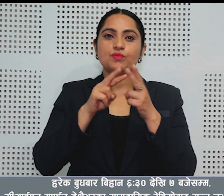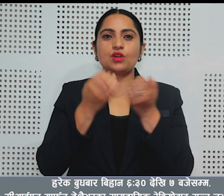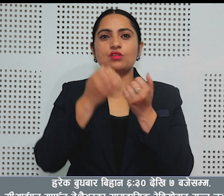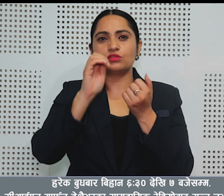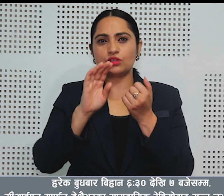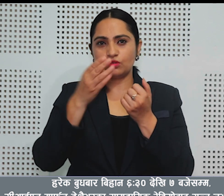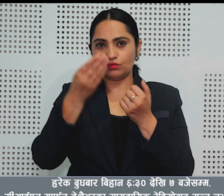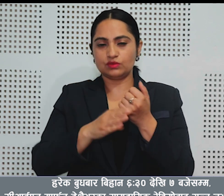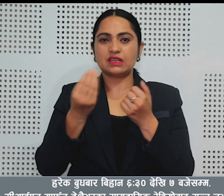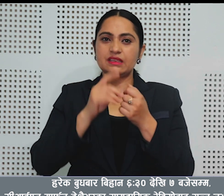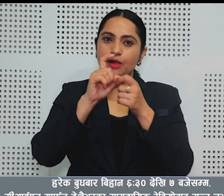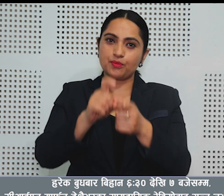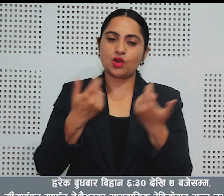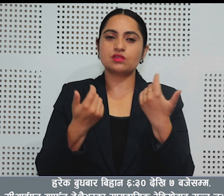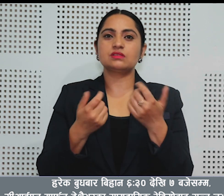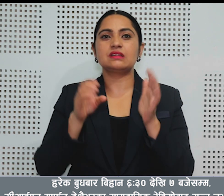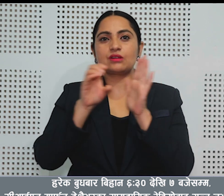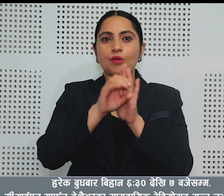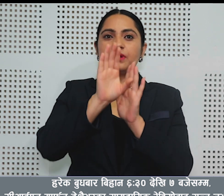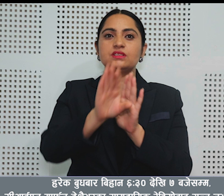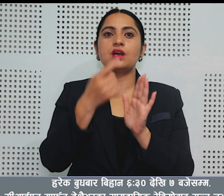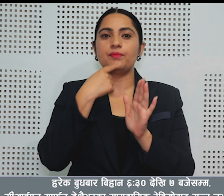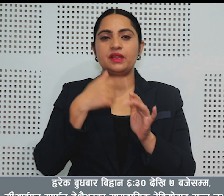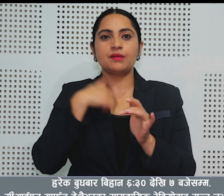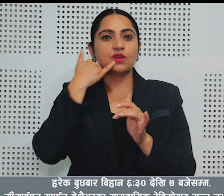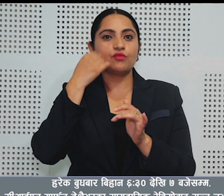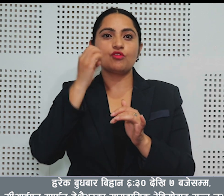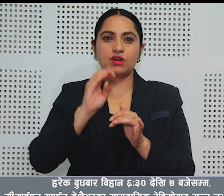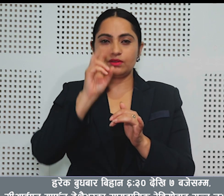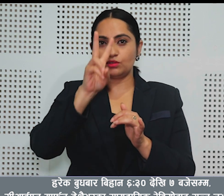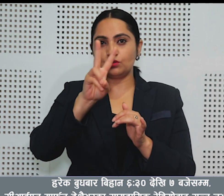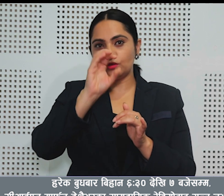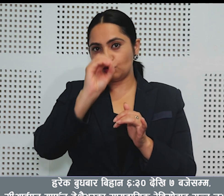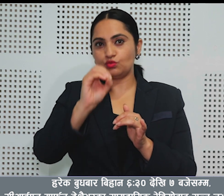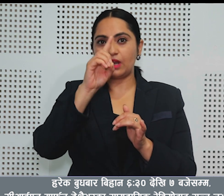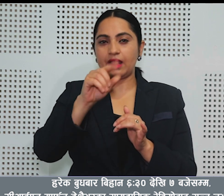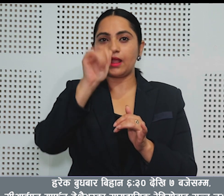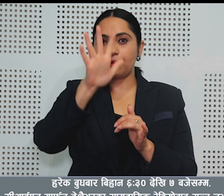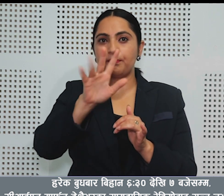सक्नुहुनेछ। केही प्रश्न, प्रतिक्रिया र टिप्पणी छन् भने हाम्रो टेलिफोन नम्बर